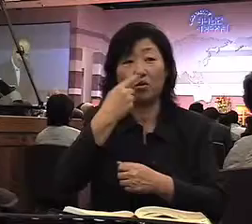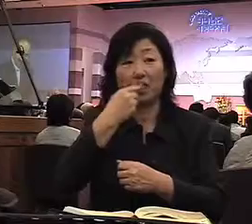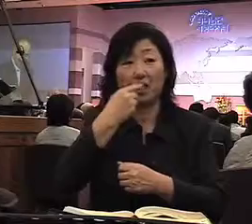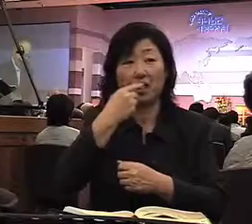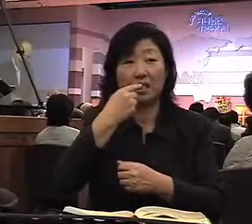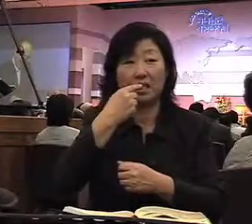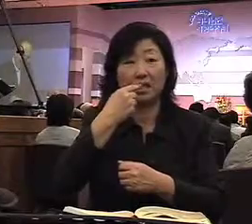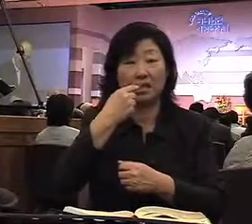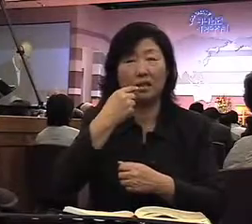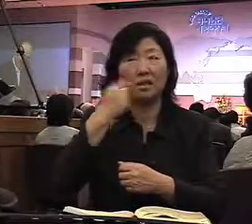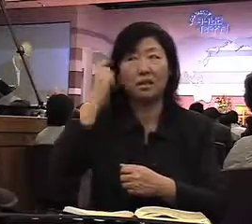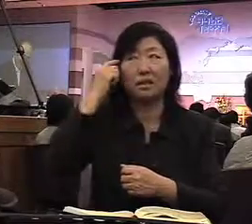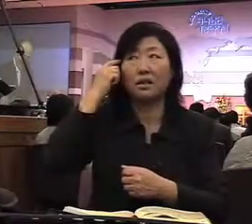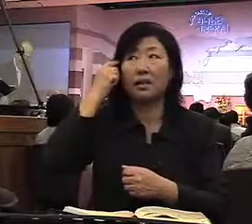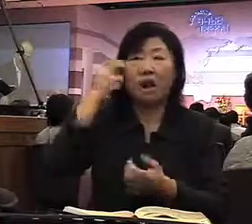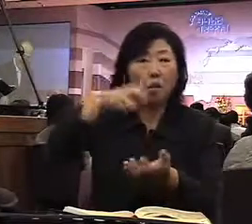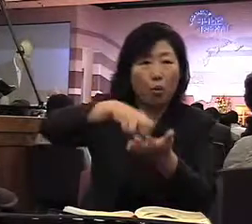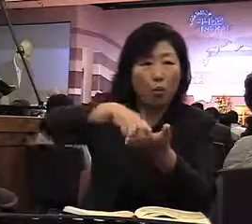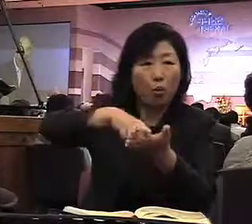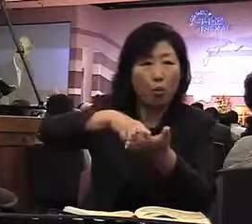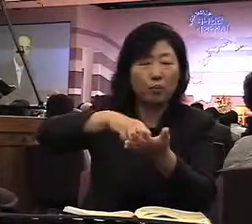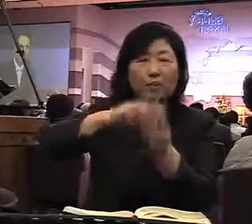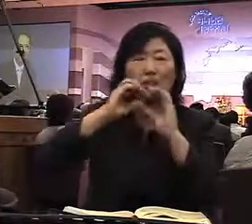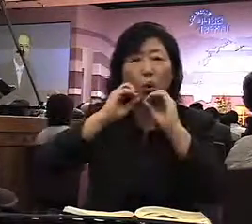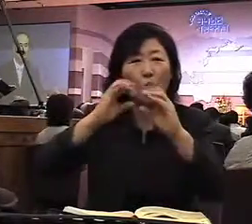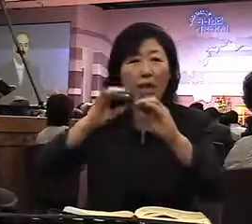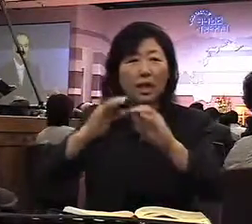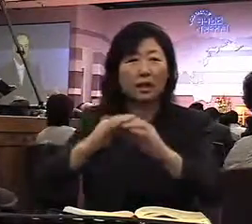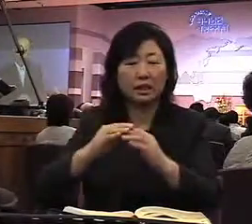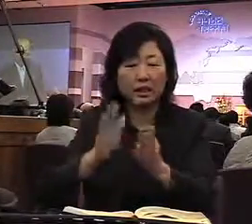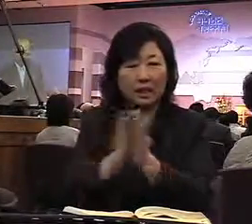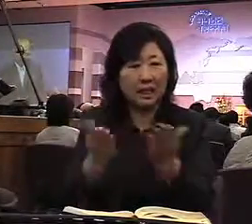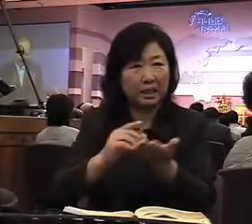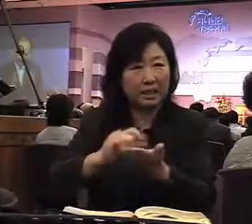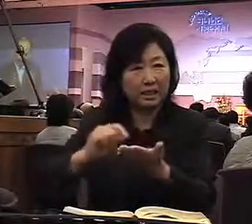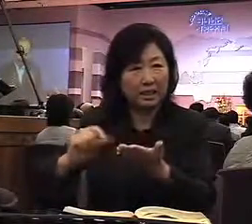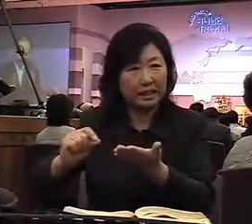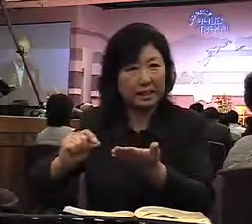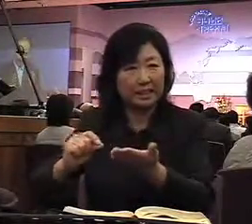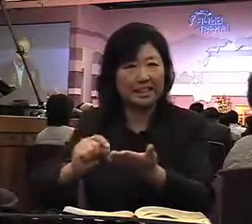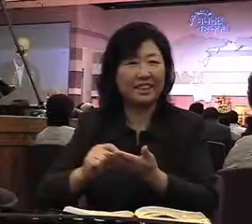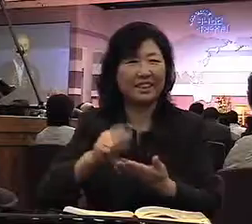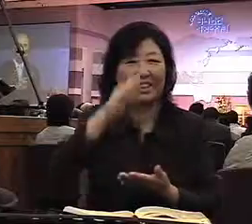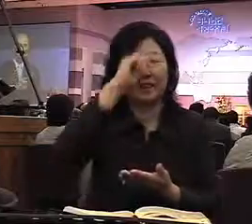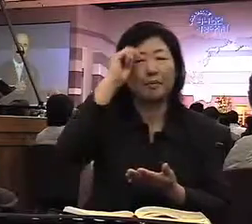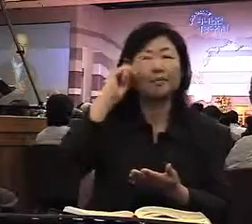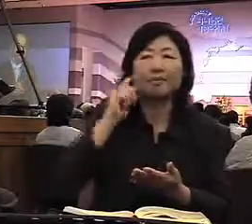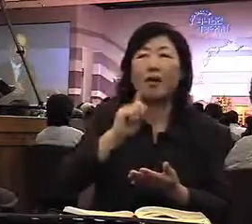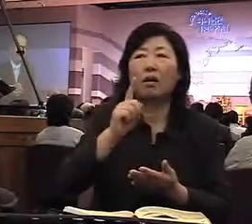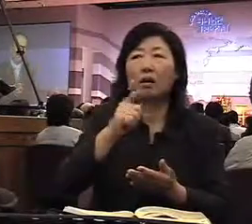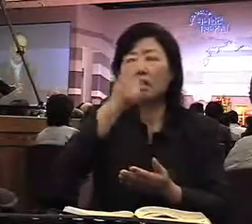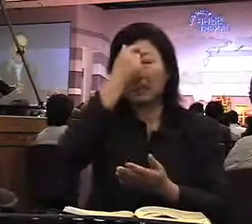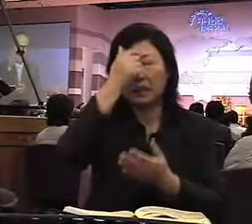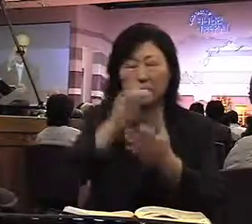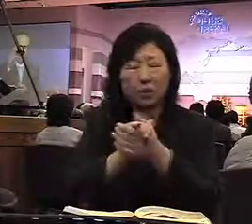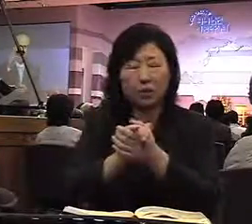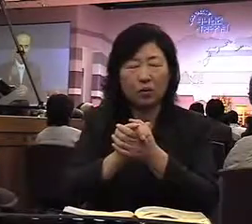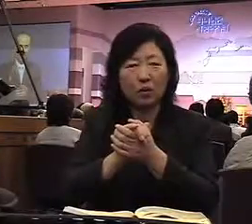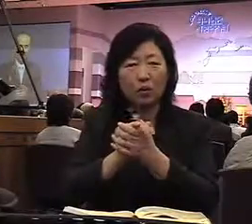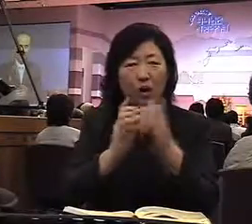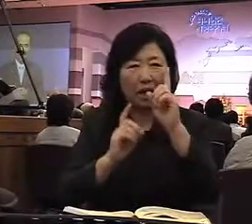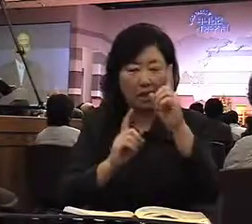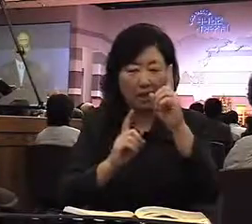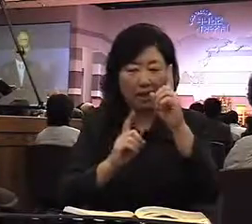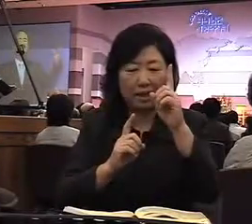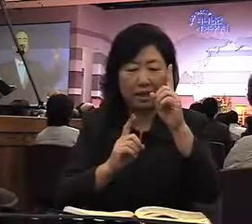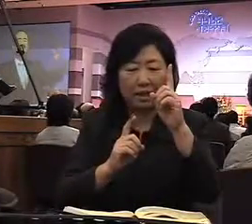제가 무릎선교사라는 책을 쓰기 전에 어떤 것을 경험했냐면 제가 기도실에 들어가서 기도를 하면서 딱 한 가지만